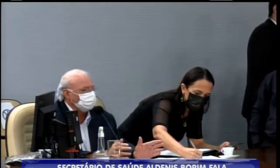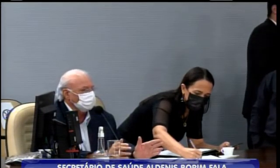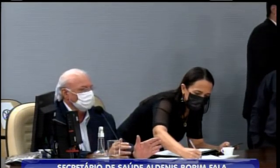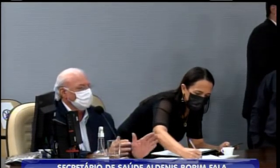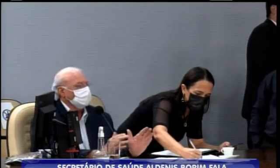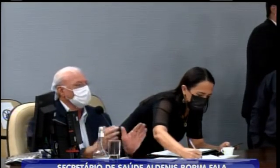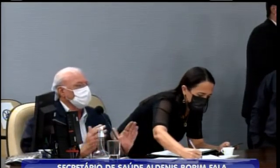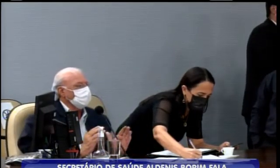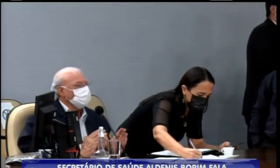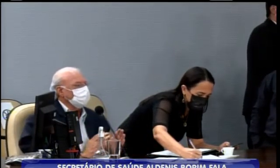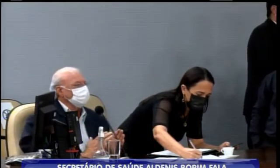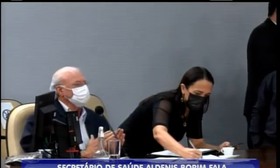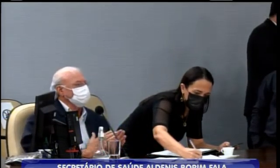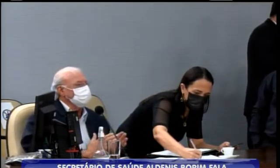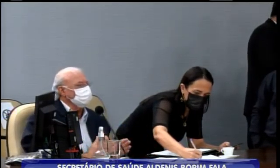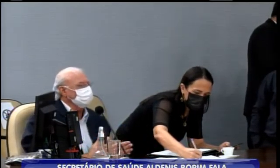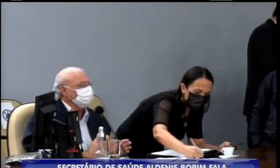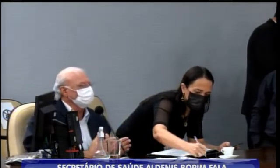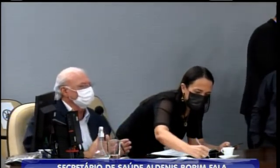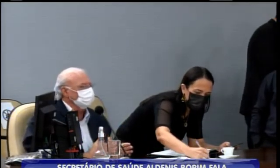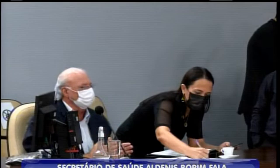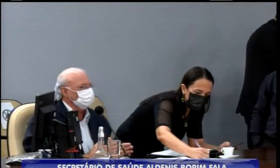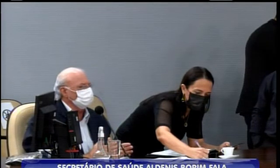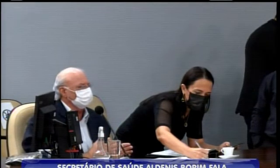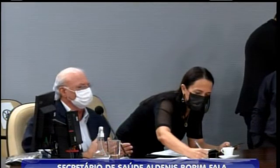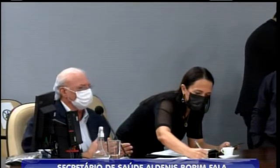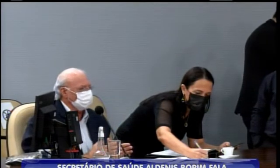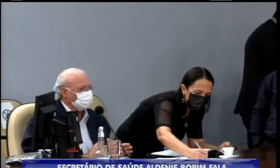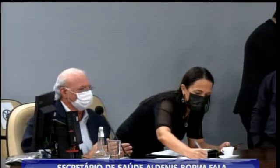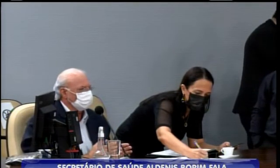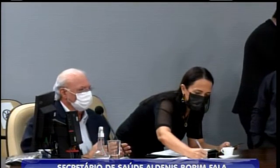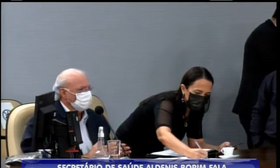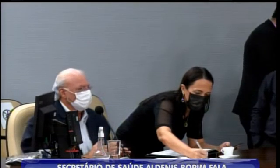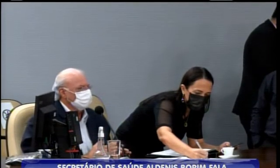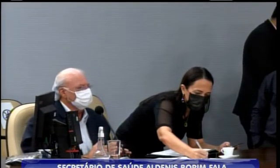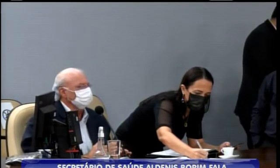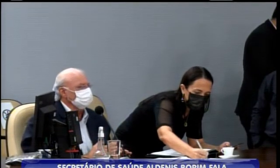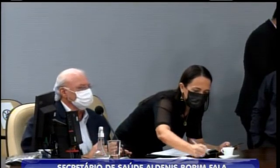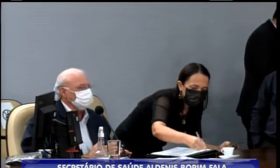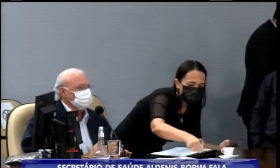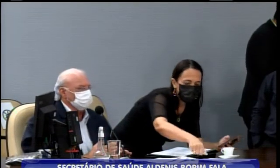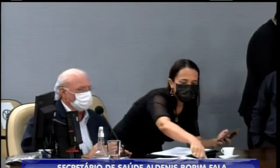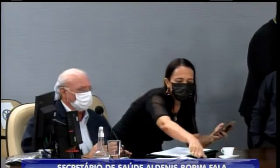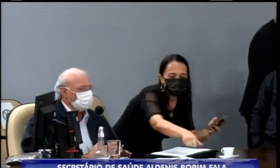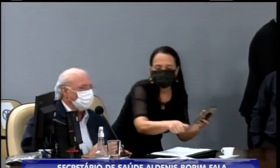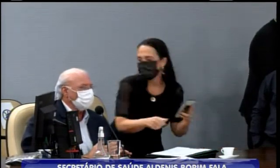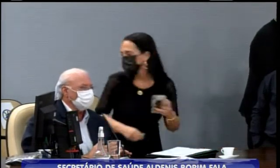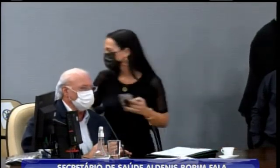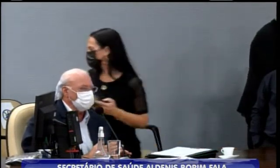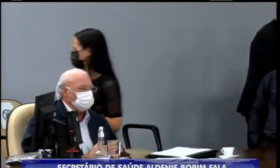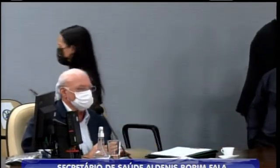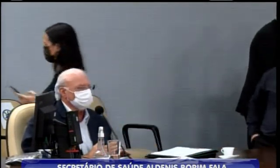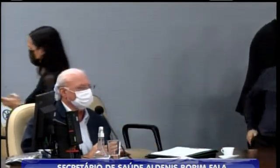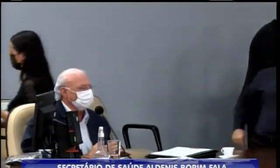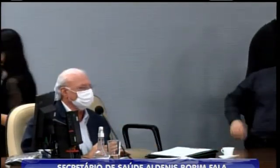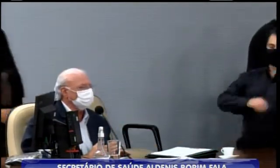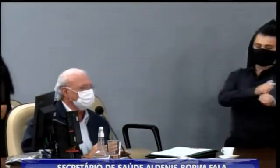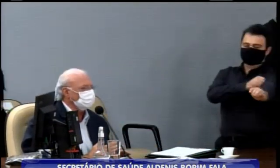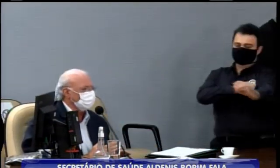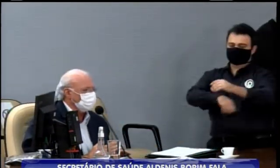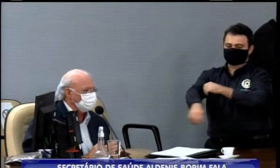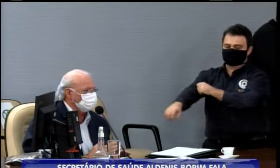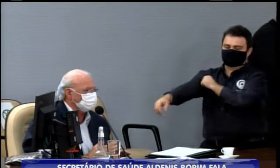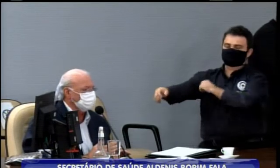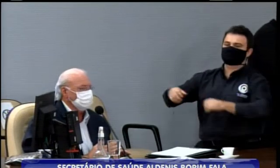conta. Qual que é a demanda reprimida atual? Dividimos ela, obviamente, dos casos